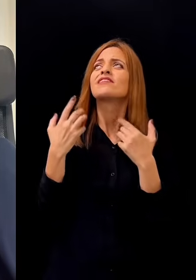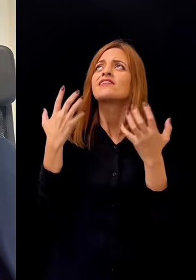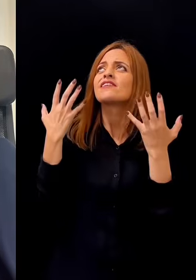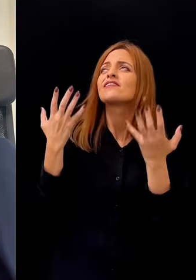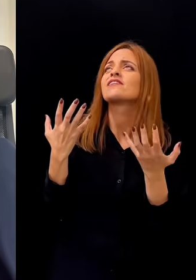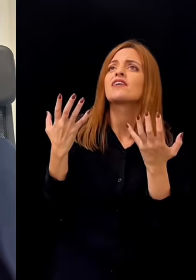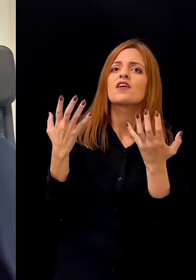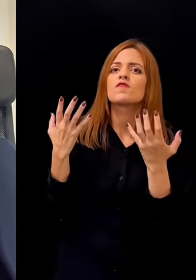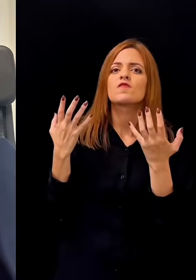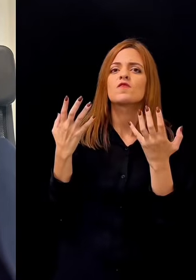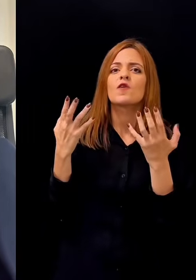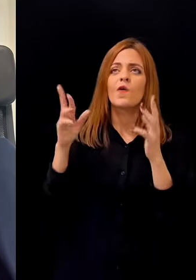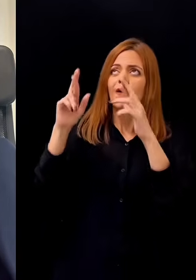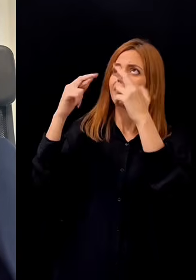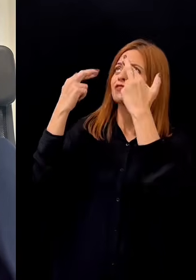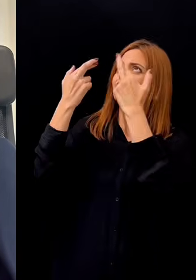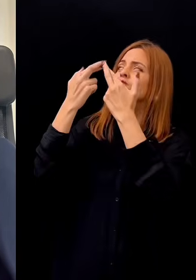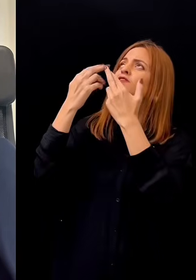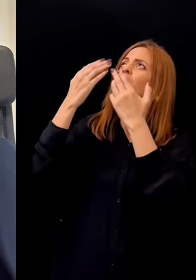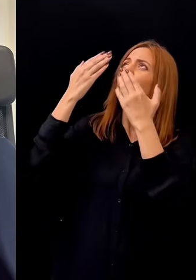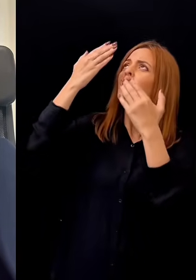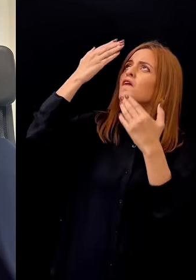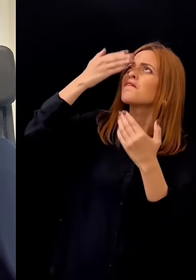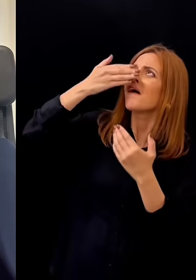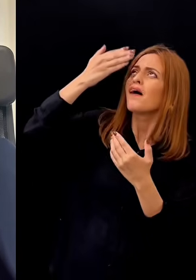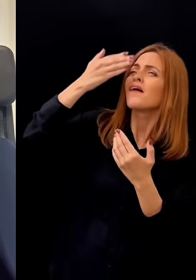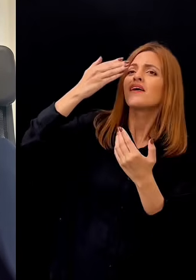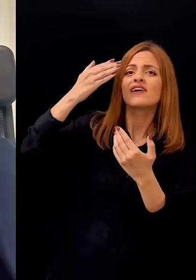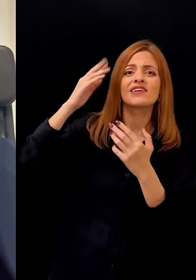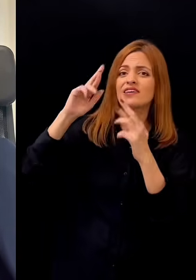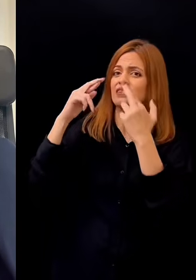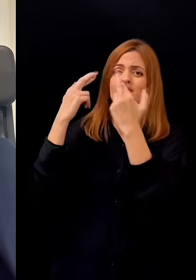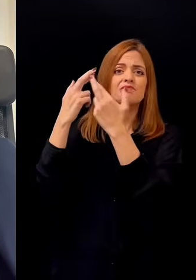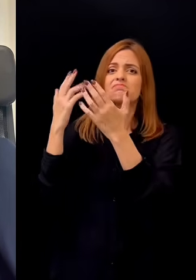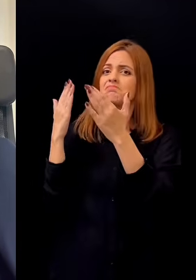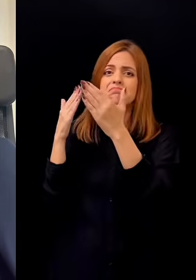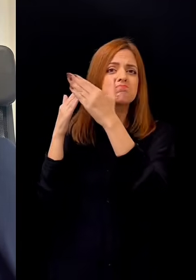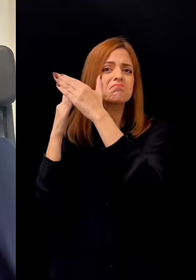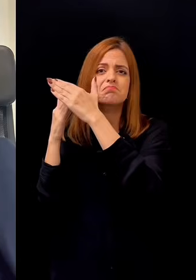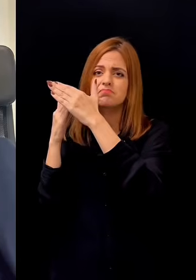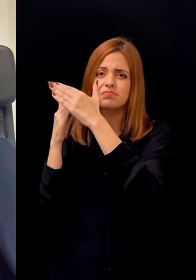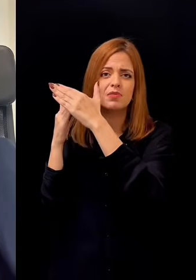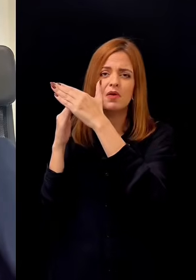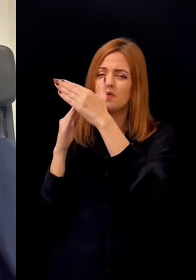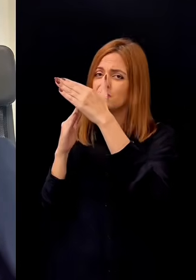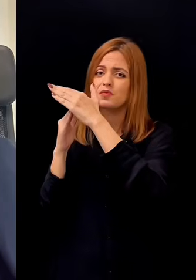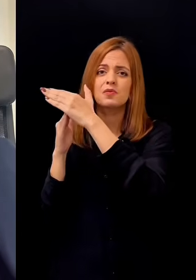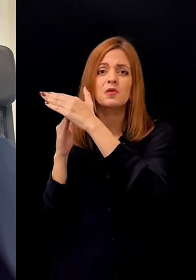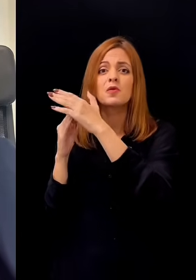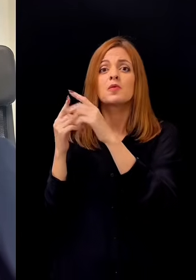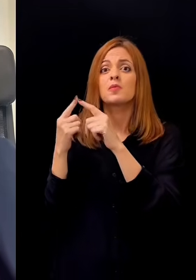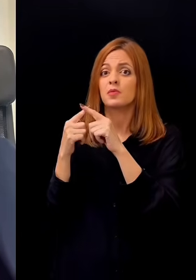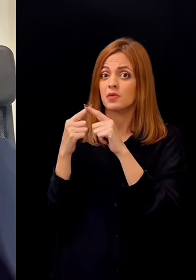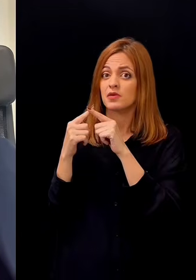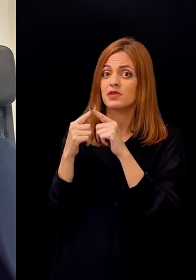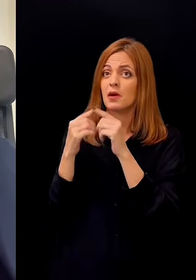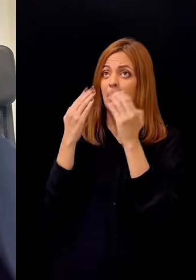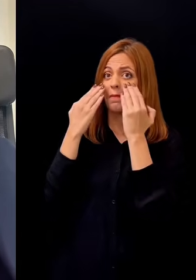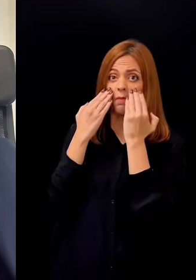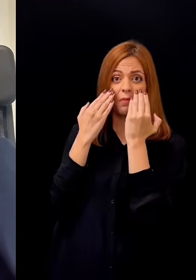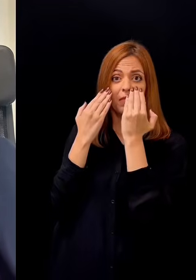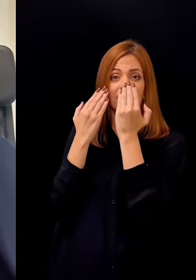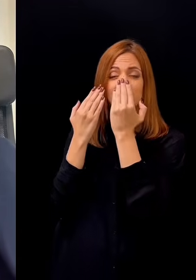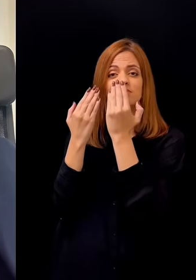reino de Deus, quanto mais entrou dentro dele. Porque para ver o reino de